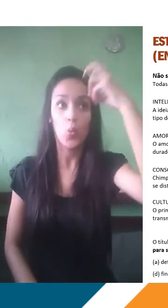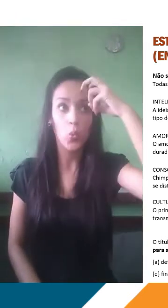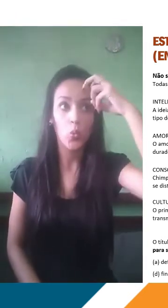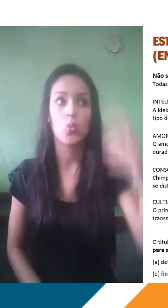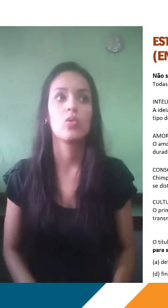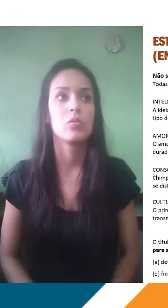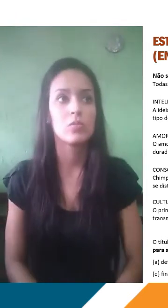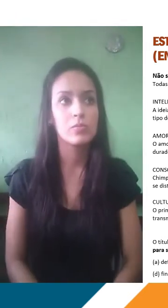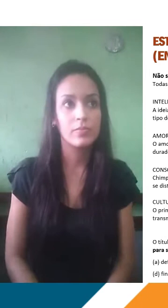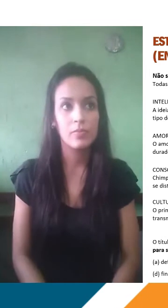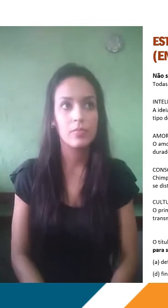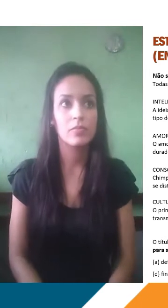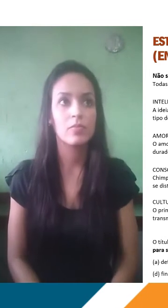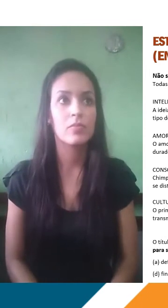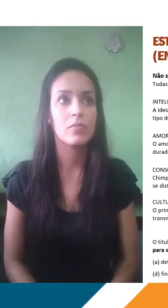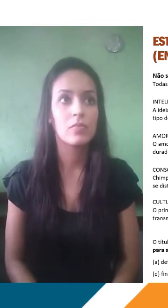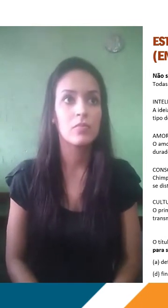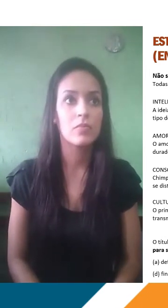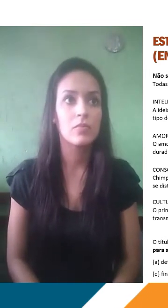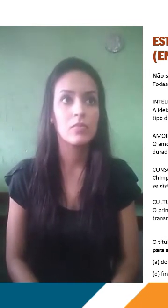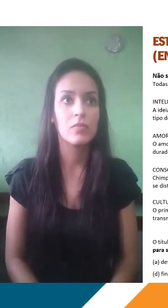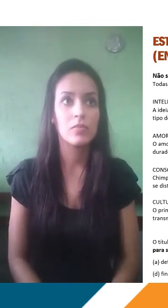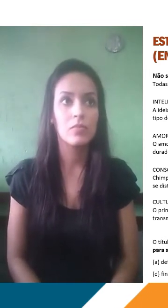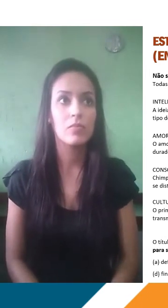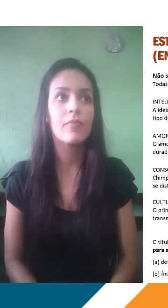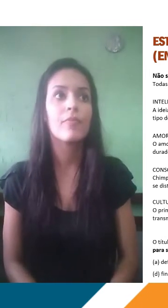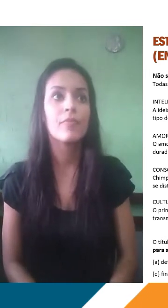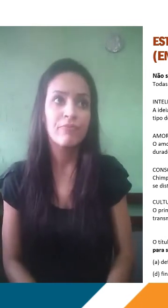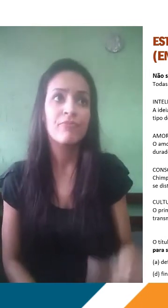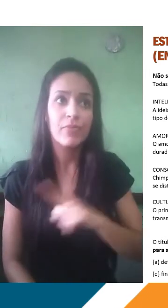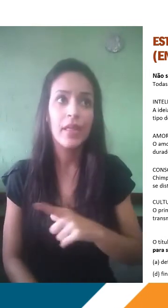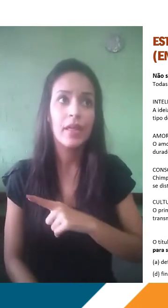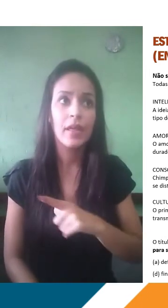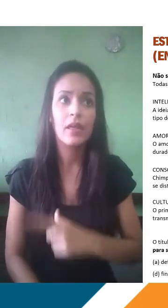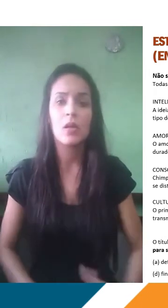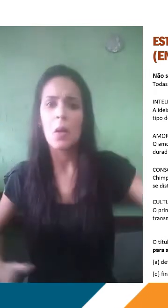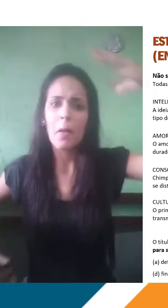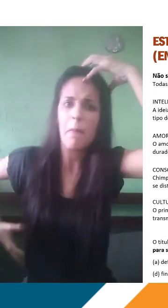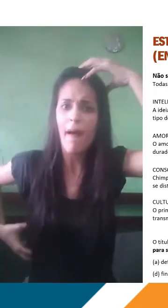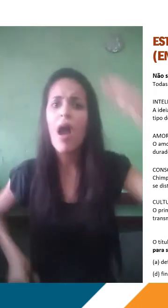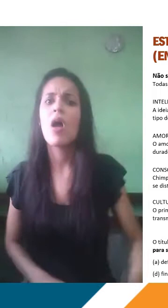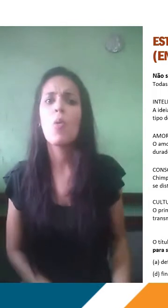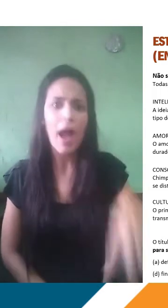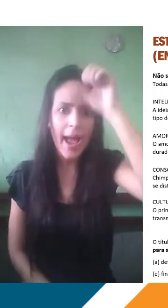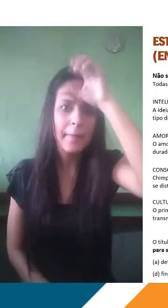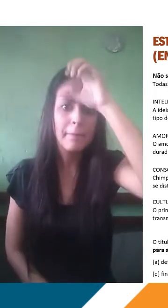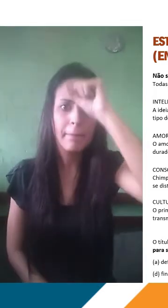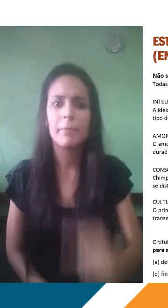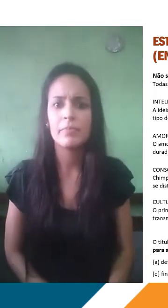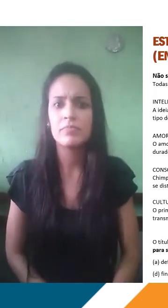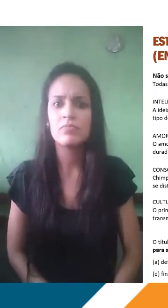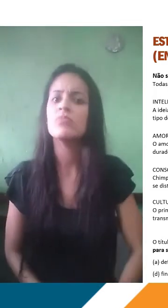juntou vários exemplos de cetáceos e primatas que são capazes de aprender novos hábitos e de transmiti-los para as gerações